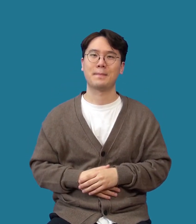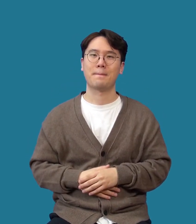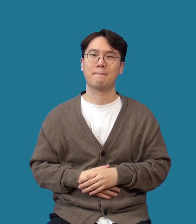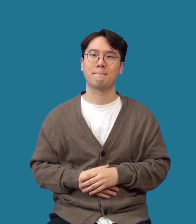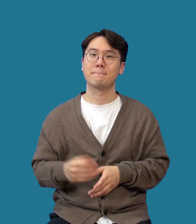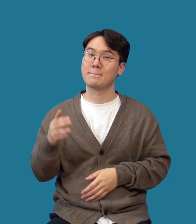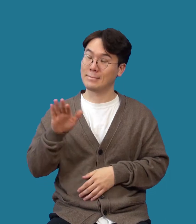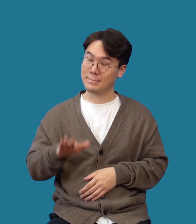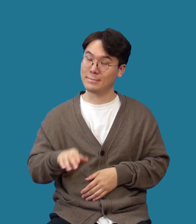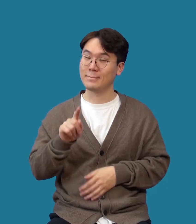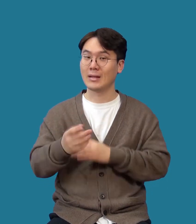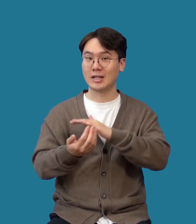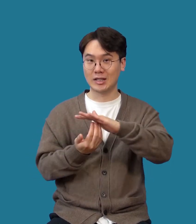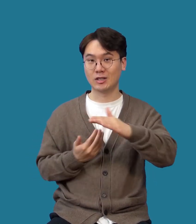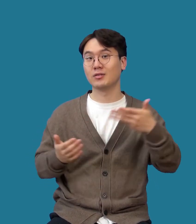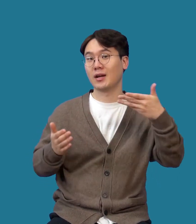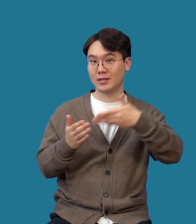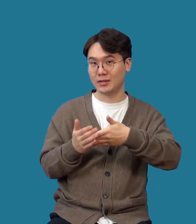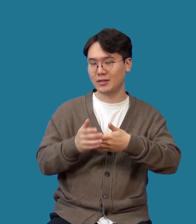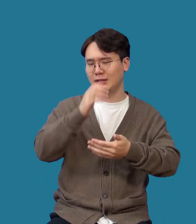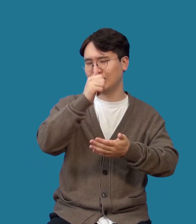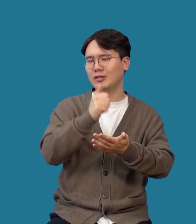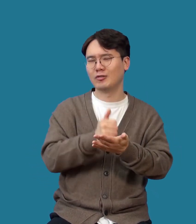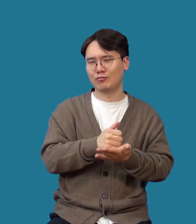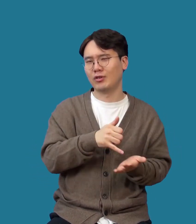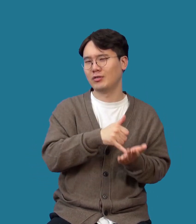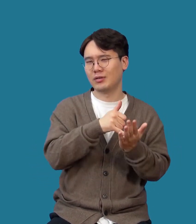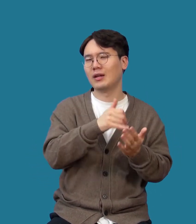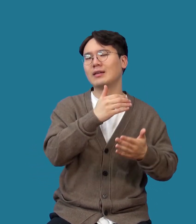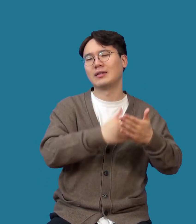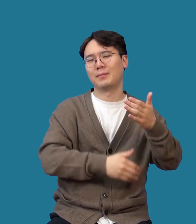그러나 그 전까지는 죄의 근성이 남아있어서 우리가